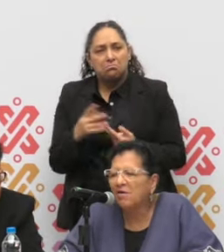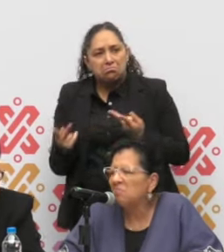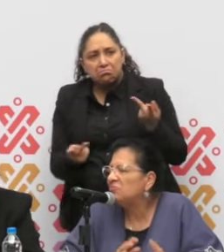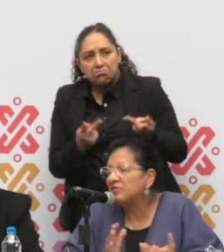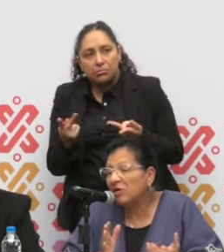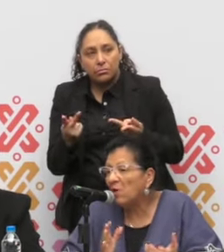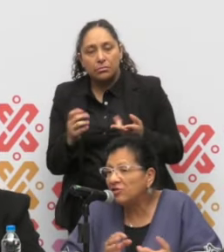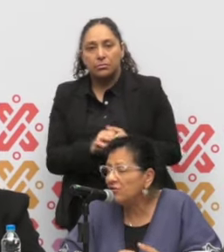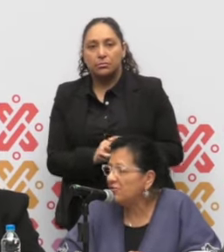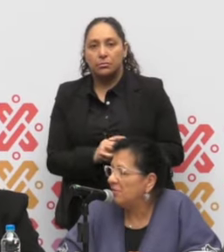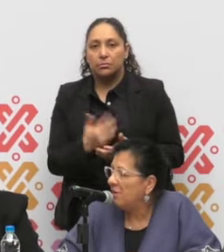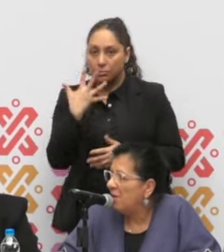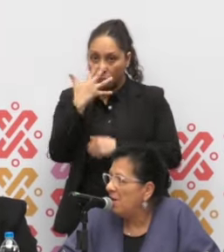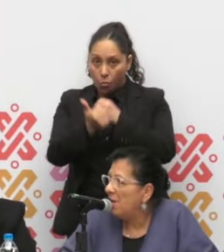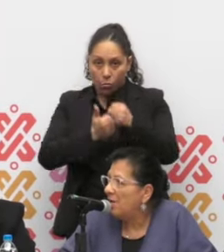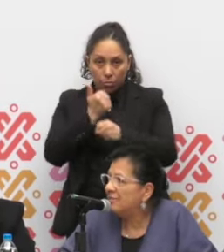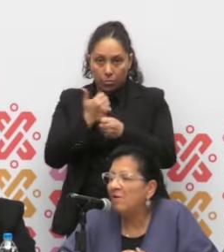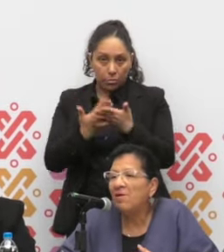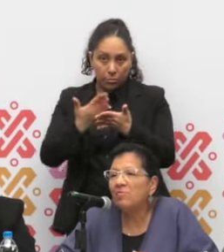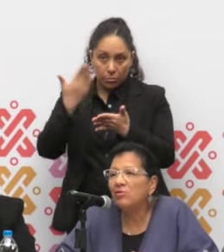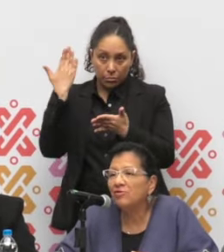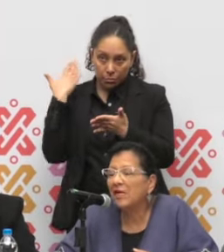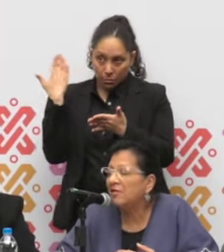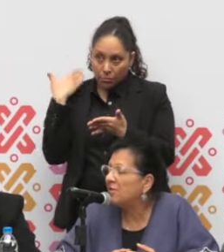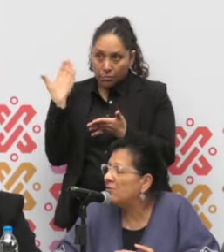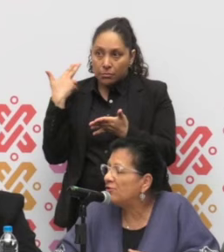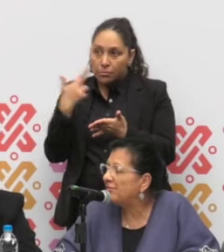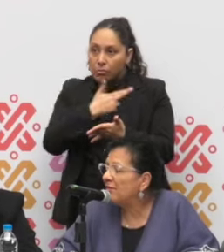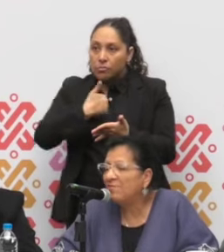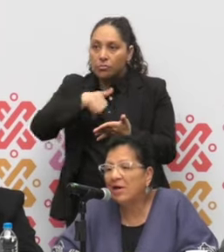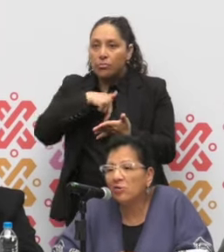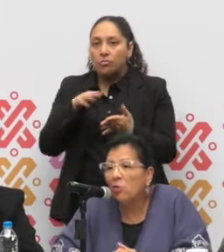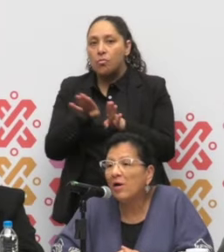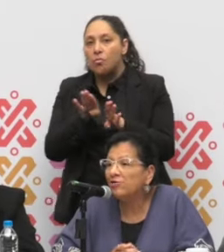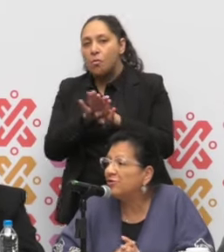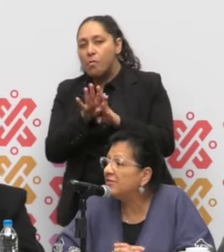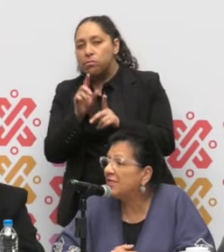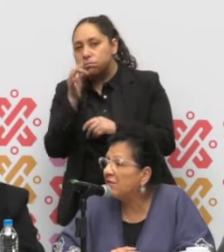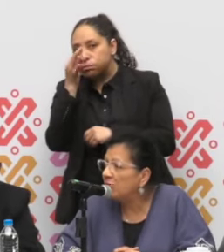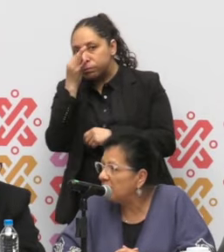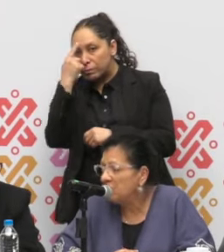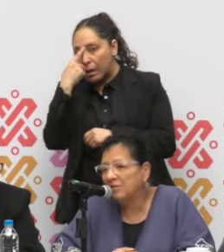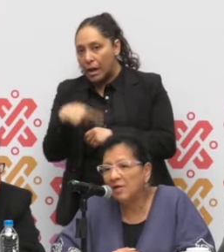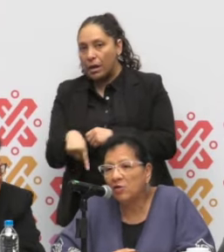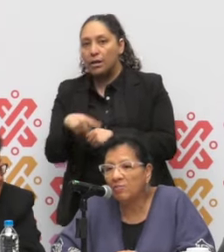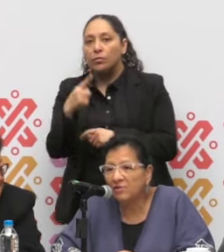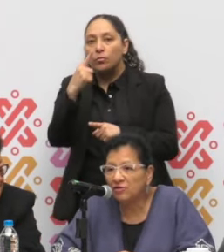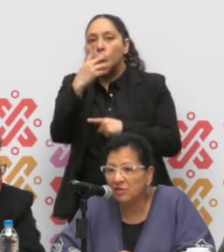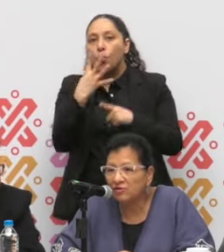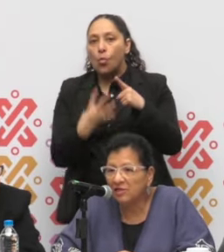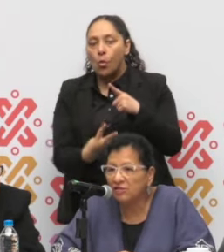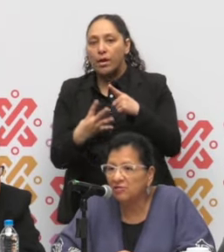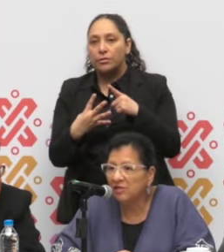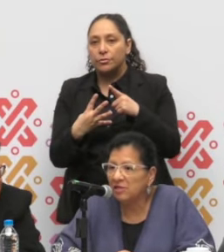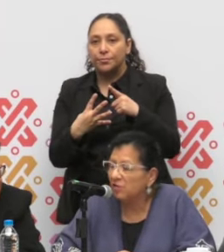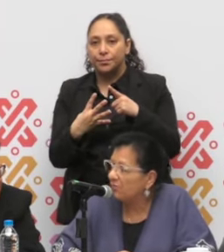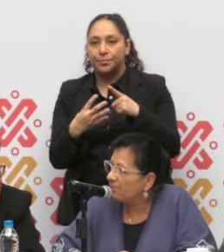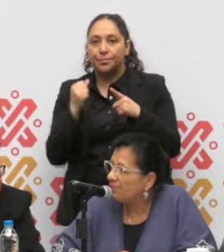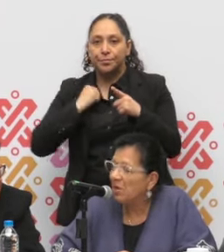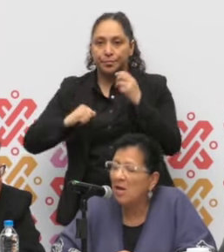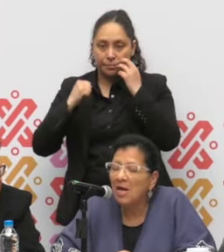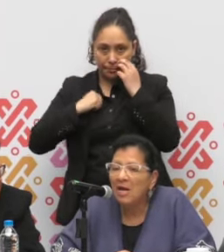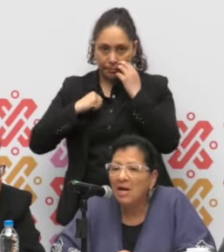Hace 5 años estábamos alrededor de celebrar un cuarto de siglo de la Convención de los Derechos del